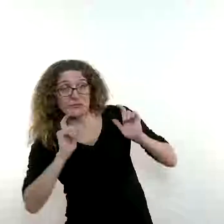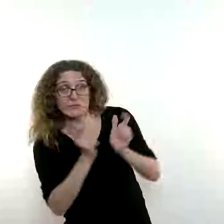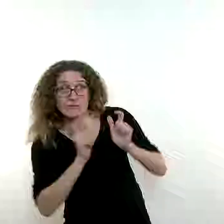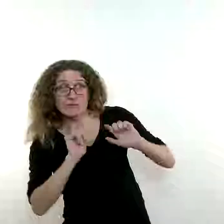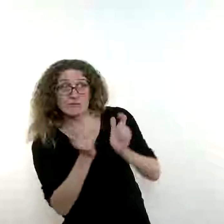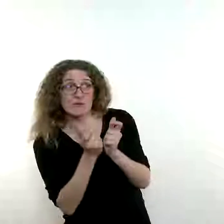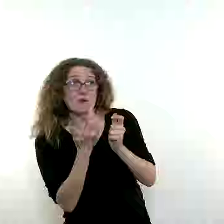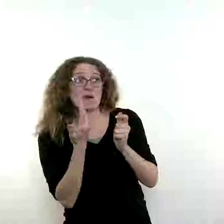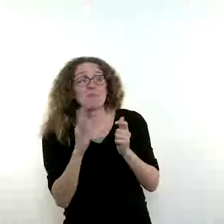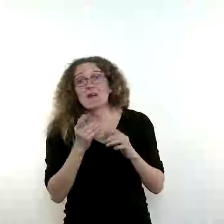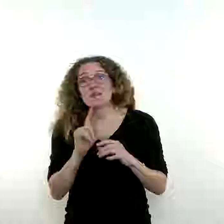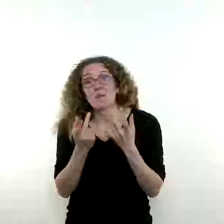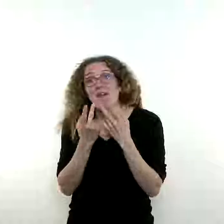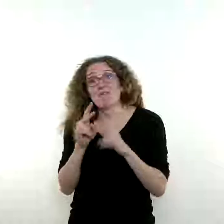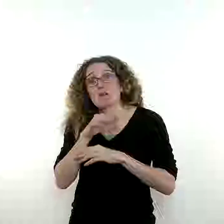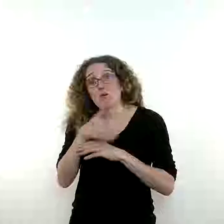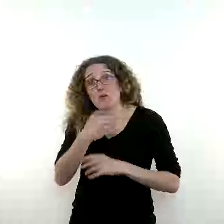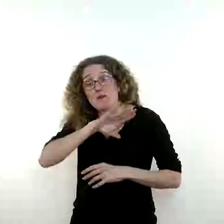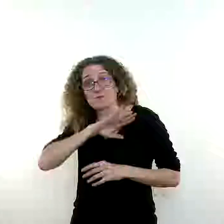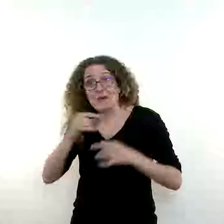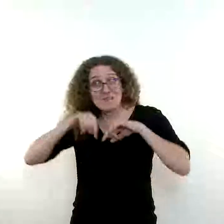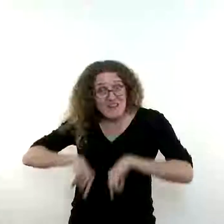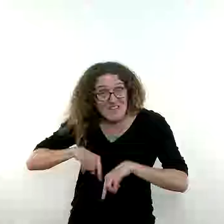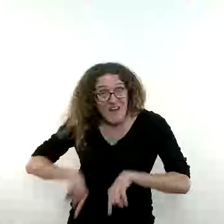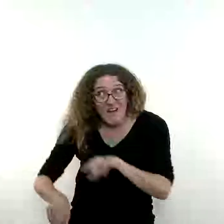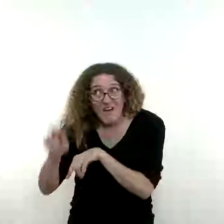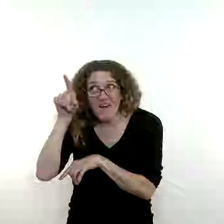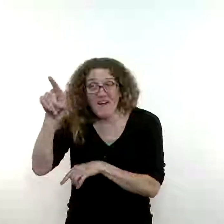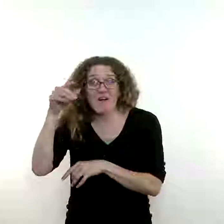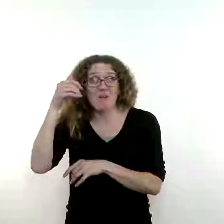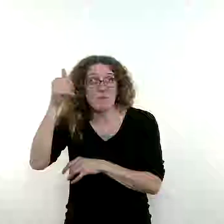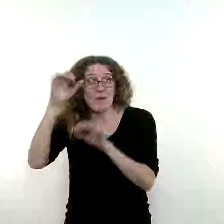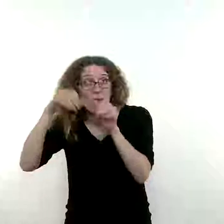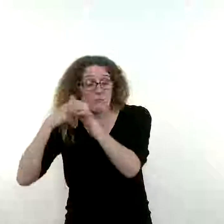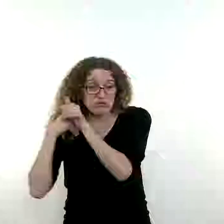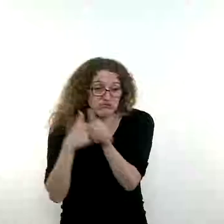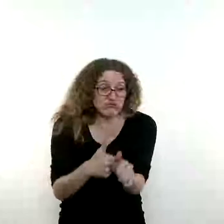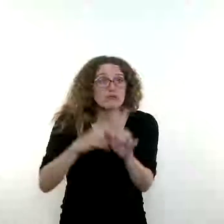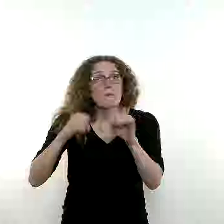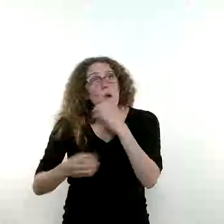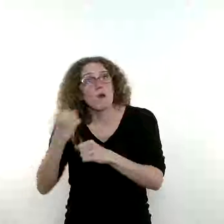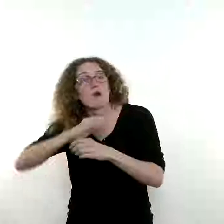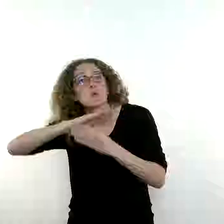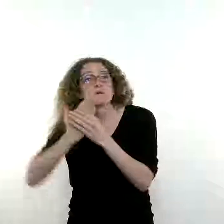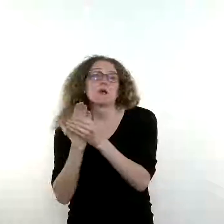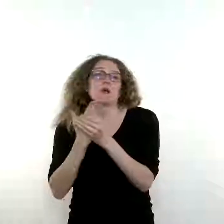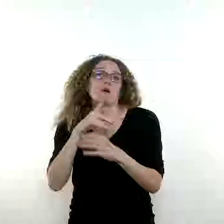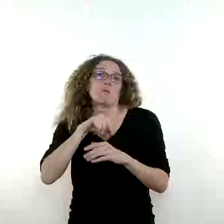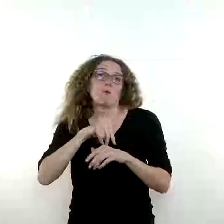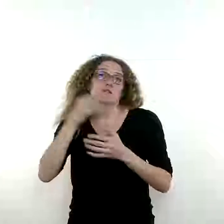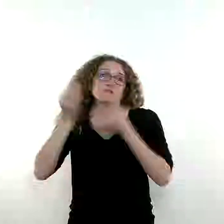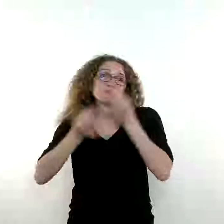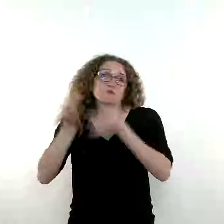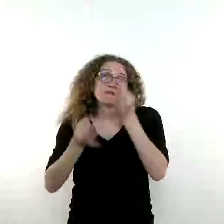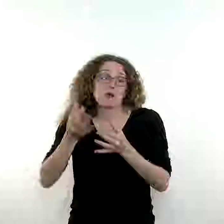C'est pas la ville de Montpellier qui peut mettre en examen, qui peut monter des dossiers de police judiciaire. La ville de Montpellier, elle